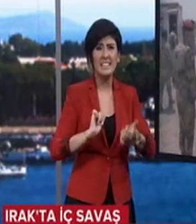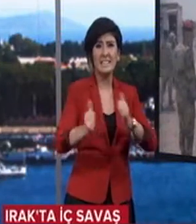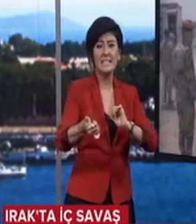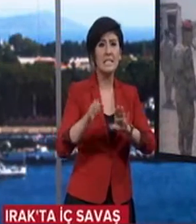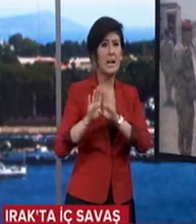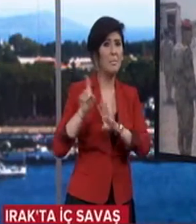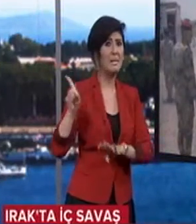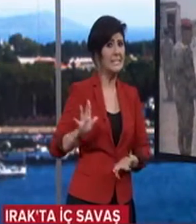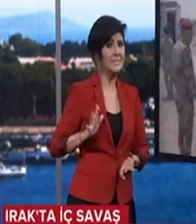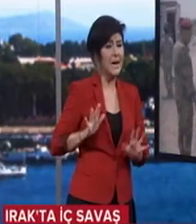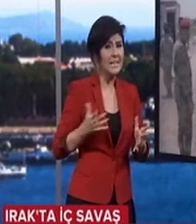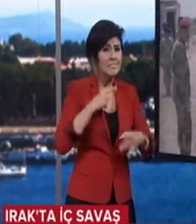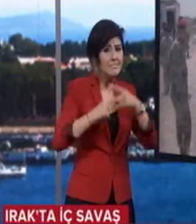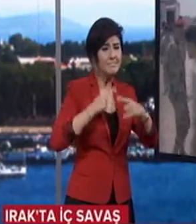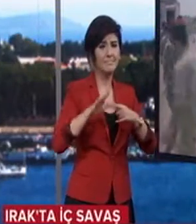kapıda olduğu şeklinde yorumlanıyor.